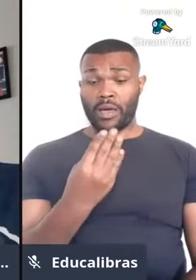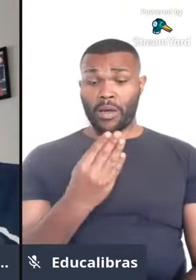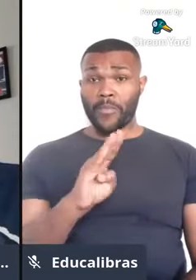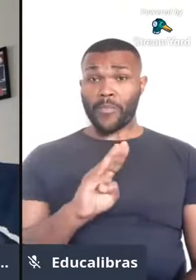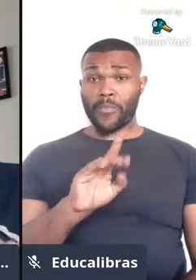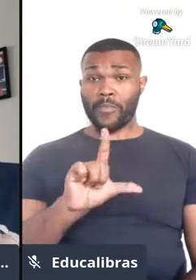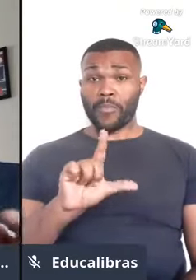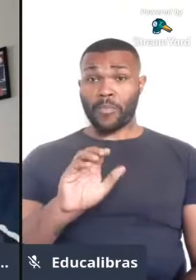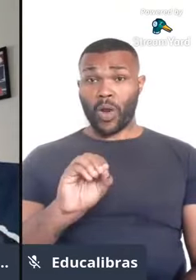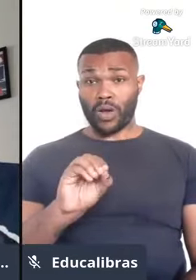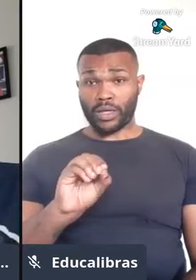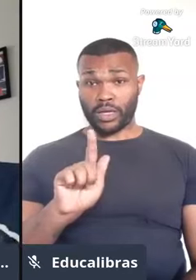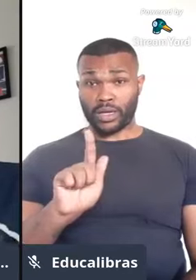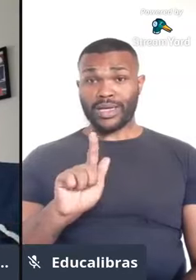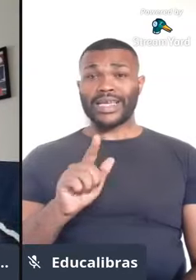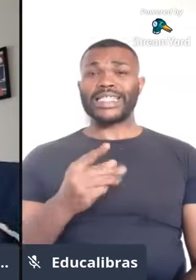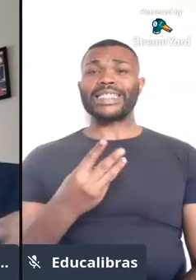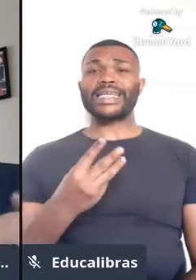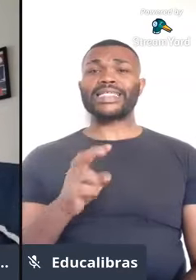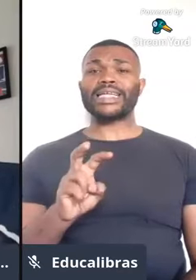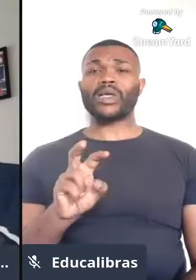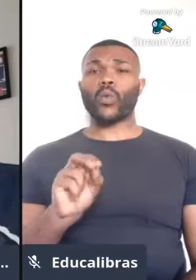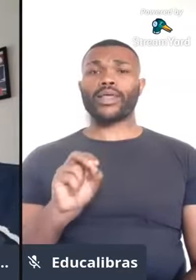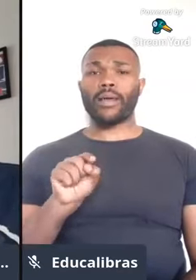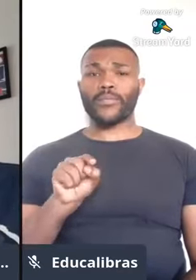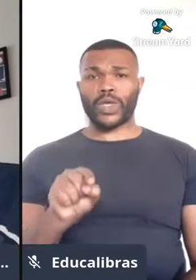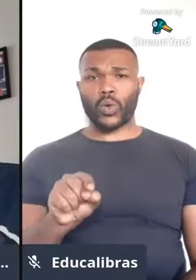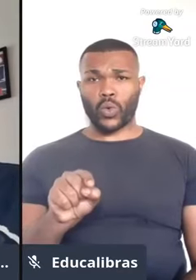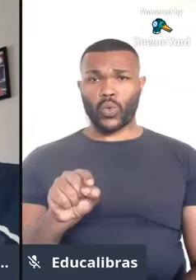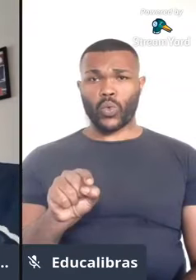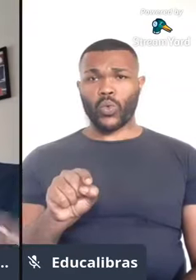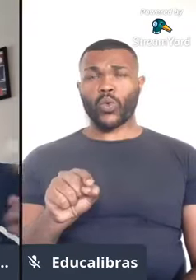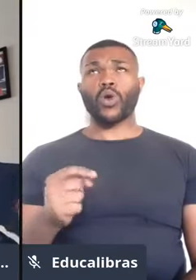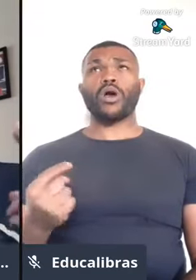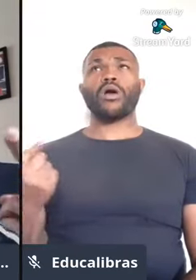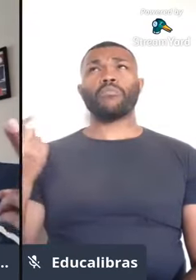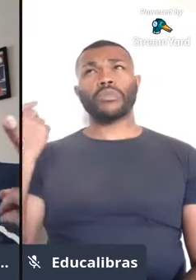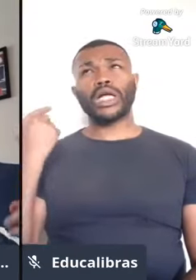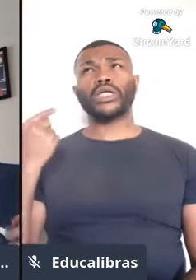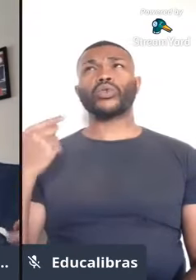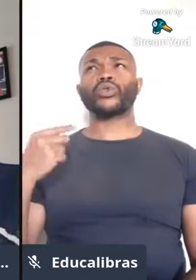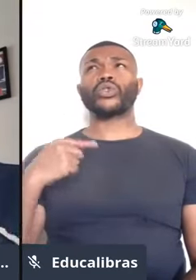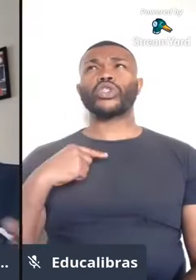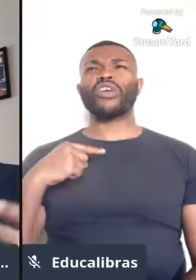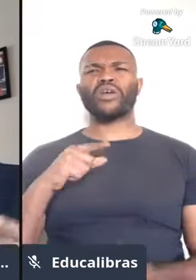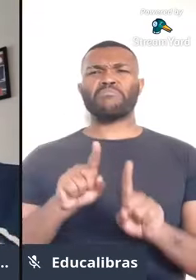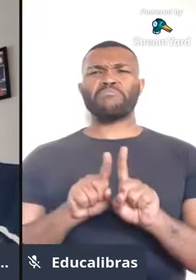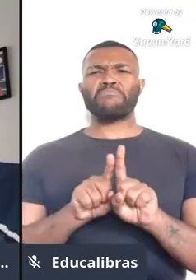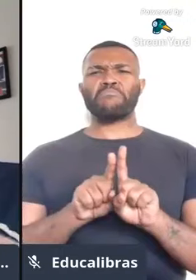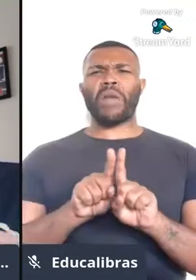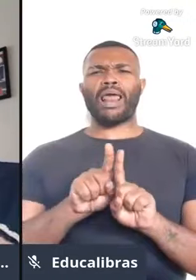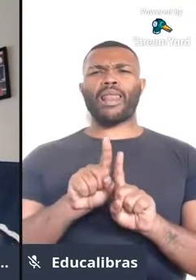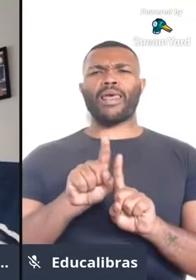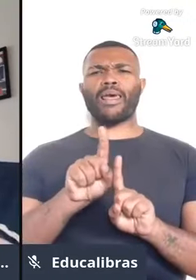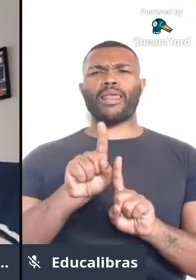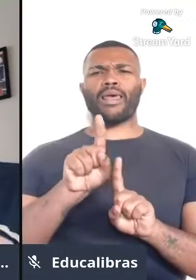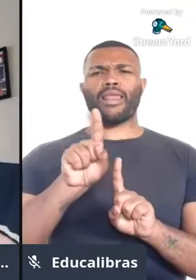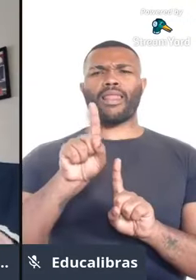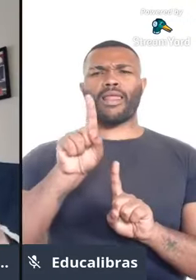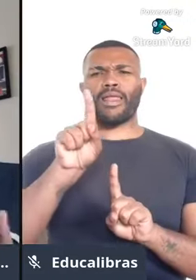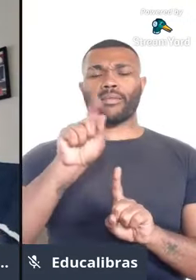blog. Mensal. Eu tive alguns momentos, eu tive 2 grandes momentos de pico. Em dezembro